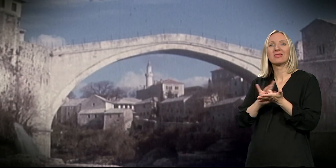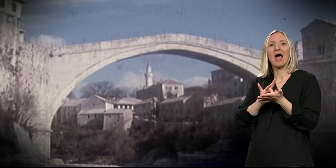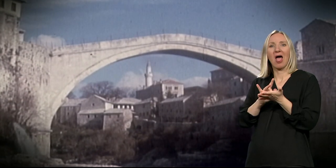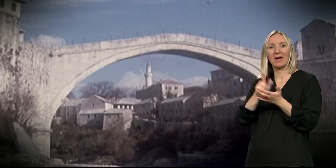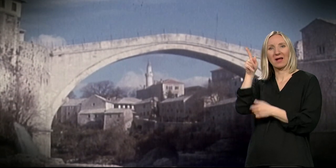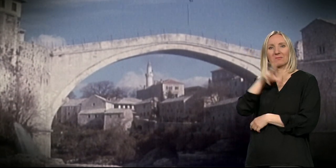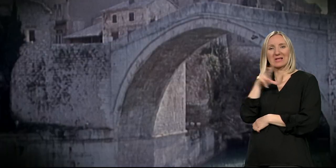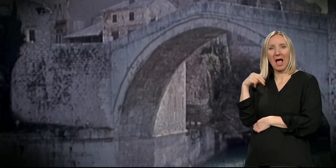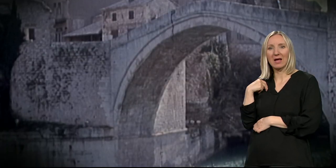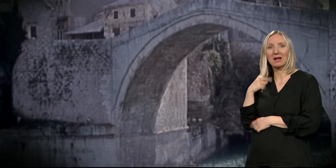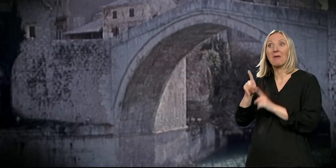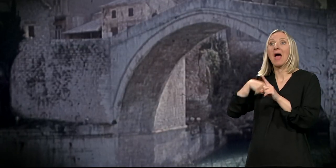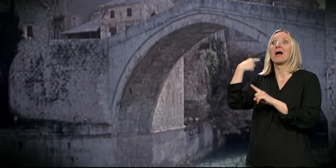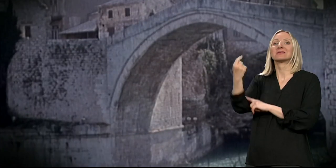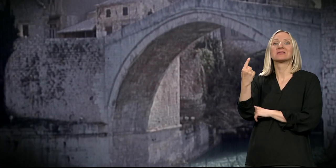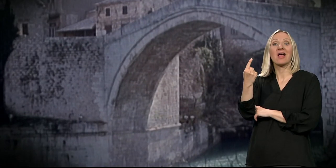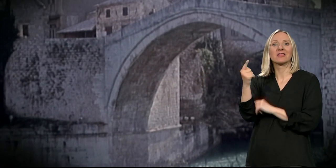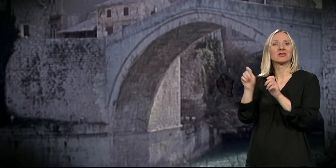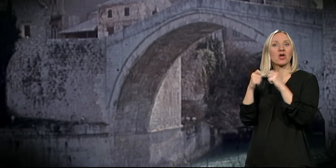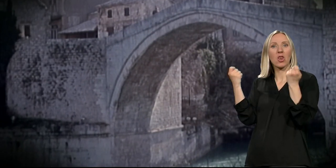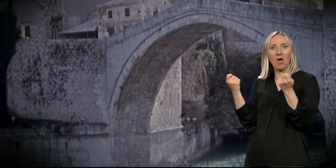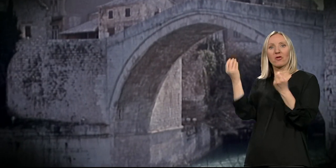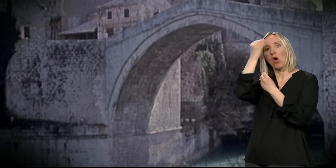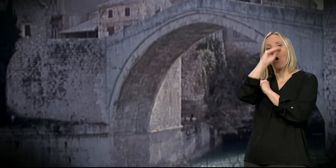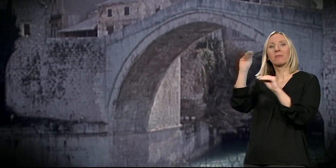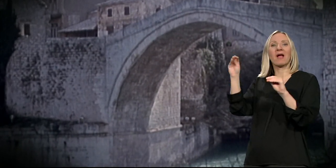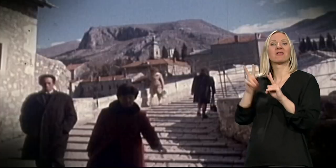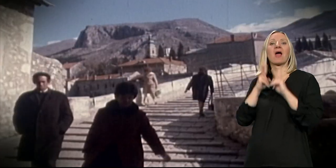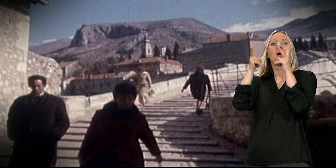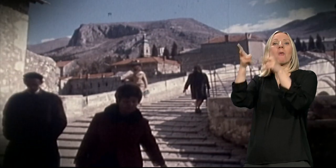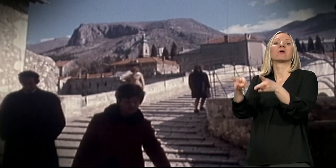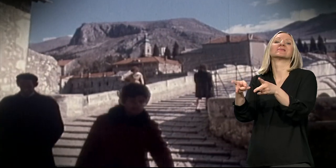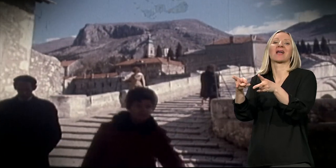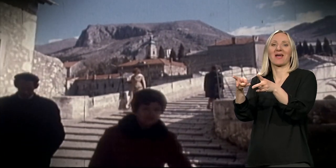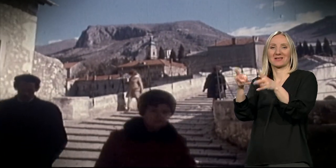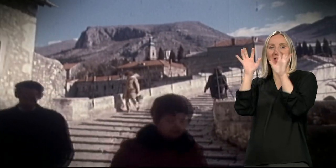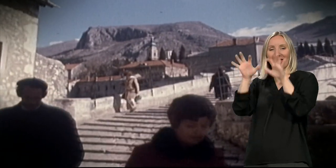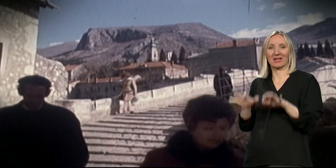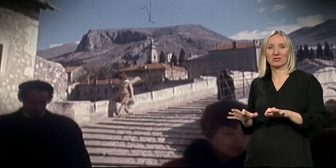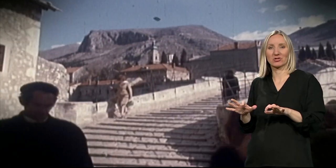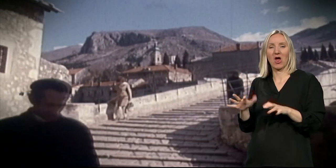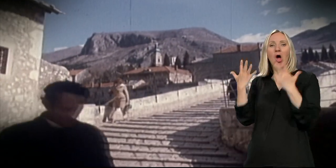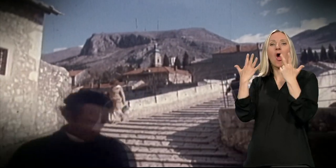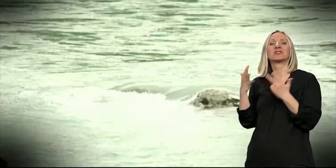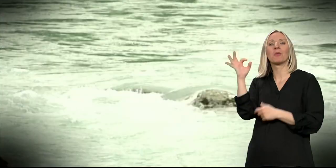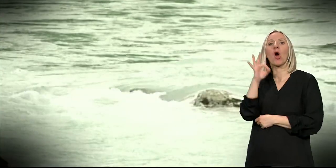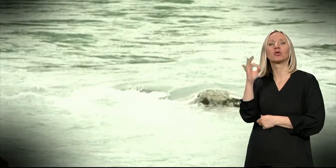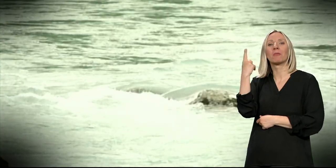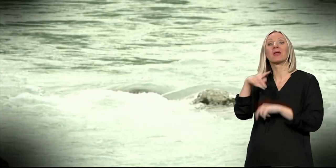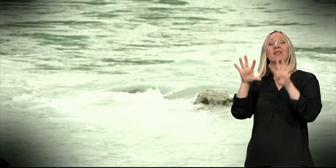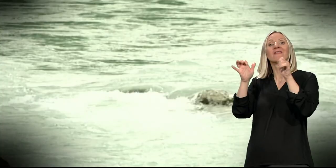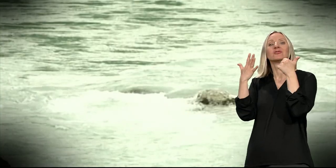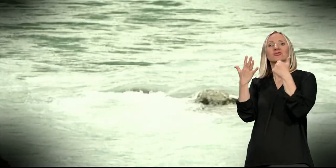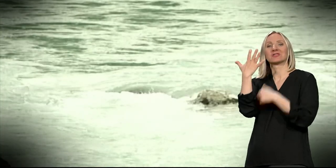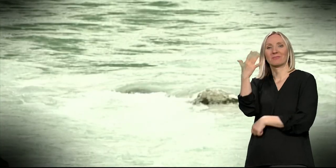Zagreb i sljedećem broju su objavljene Mostarske kiše 8. listopada ili oktobra 65.